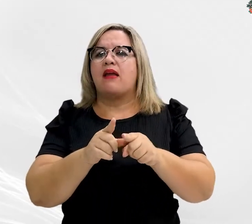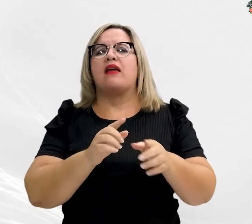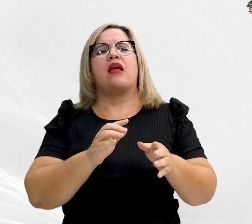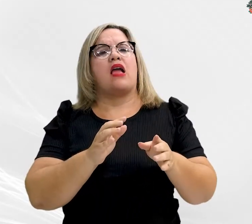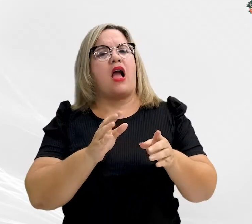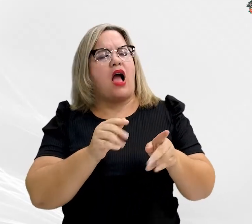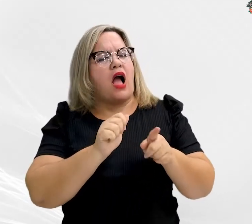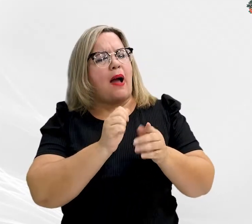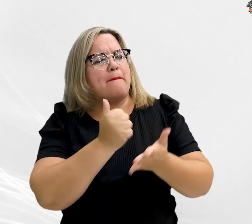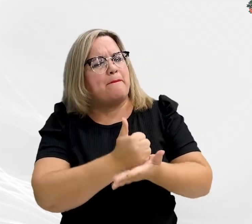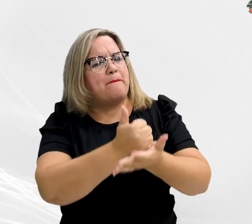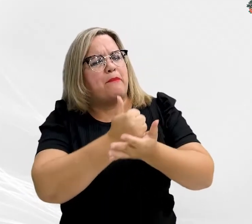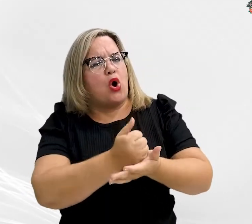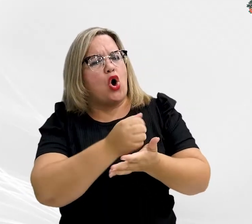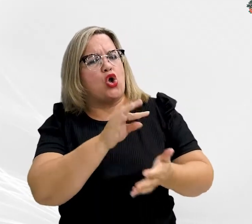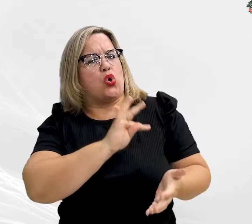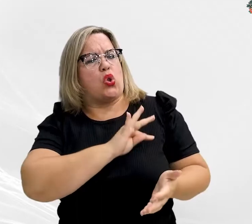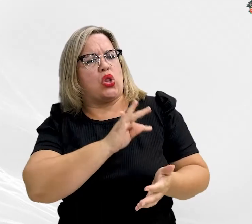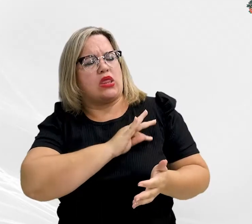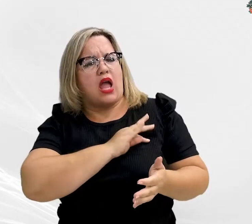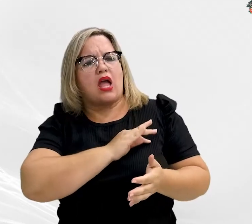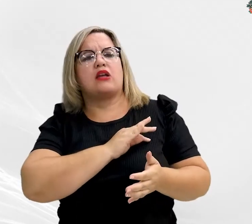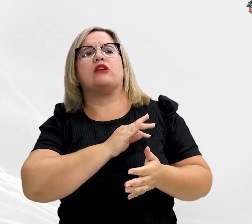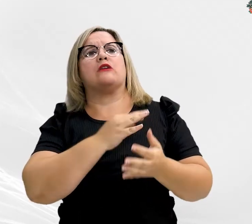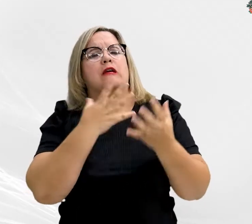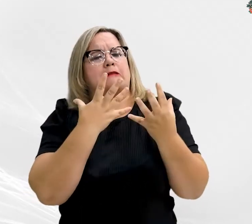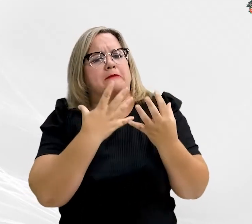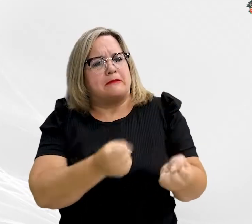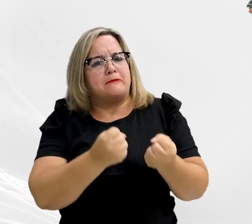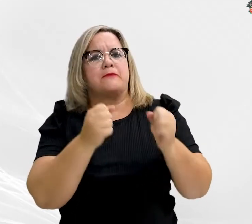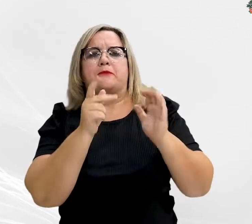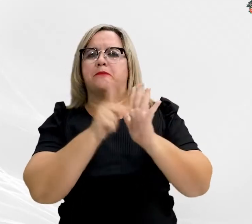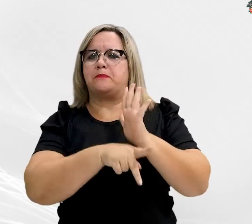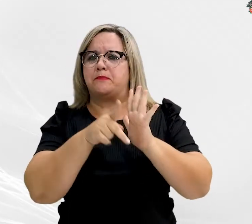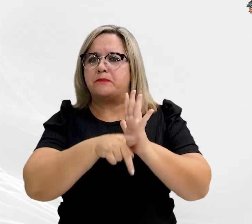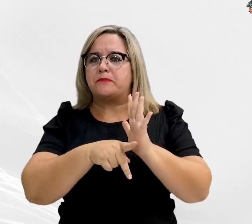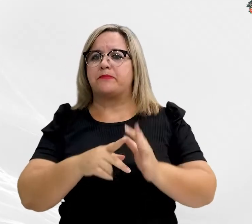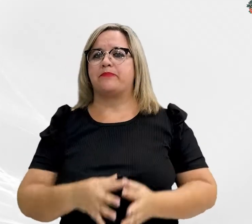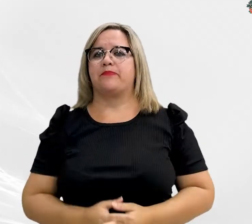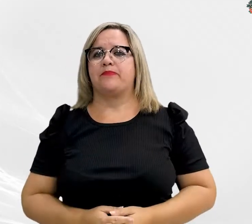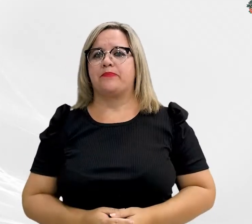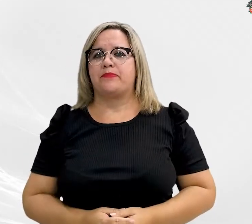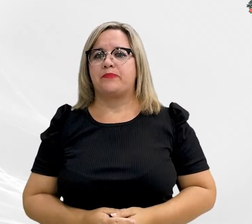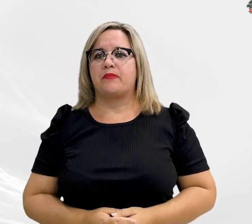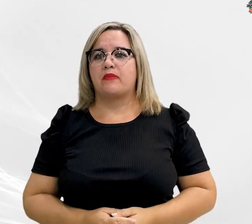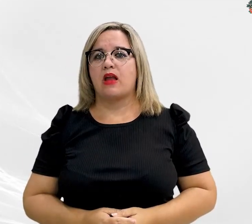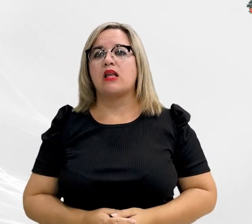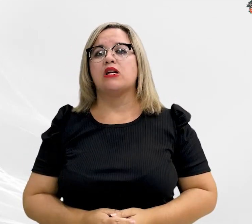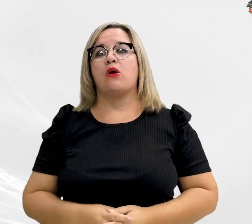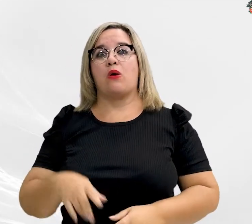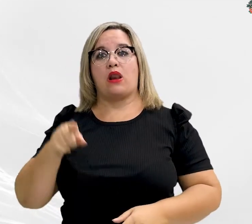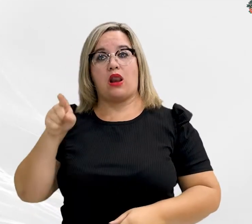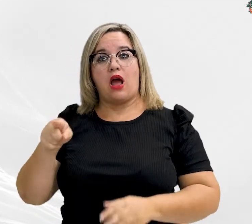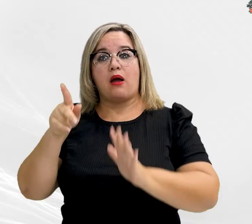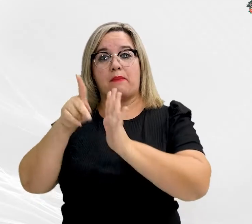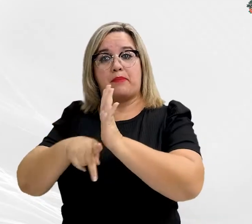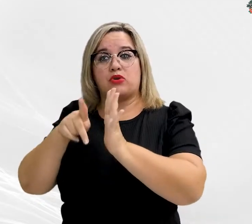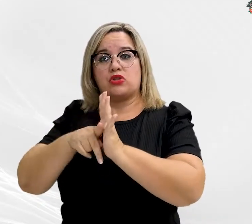aos promotores de justiça que aderiram ao projeto e já o projeto satélites alertas